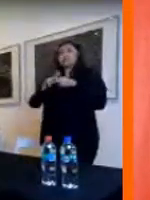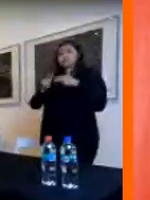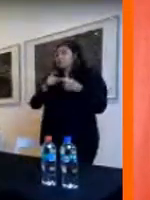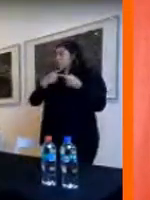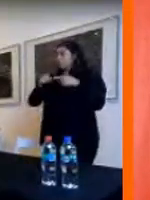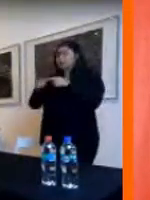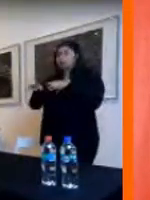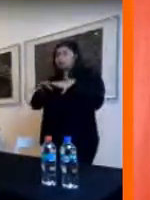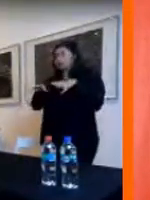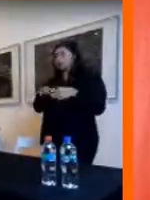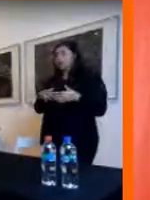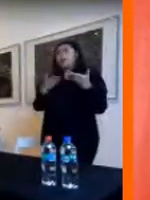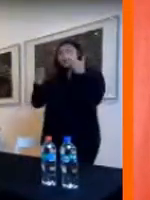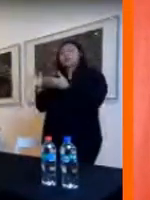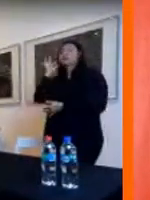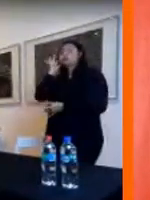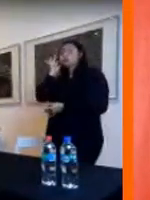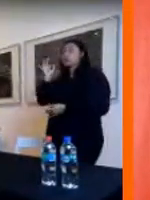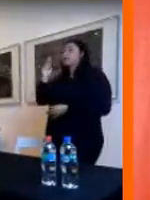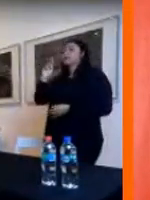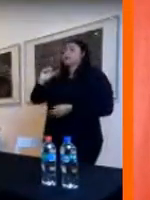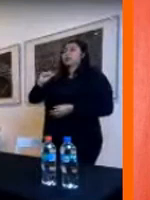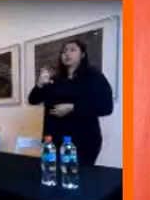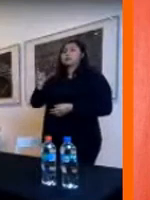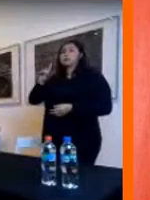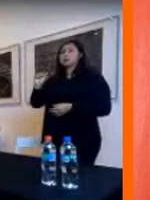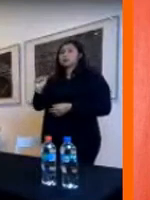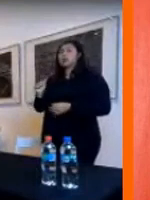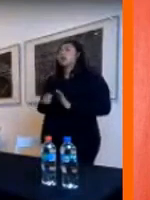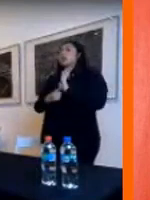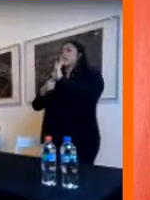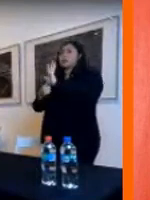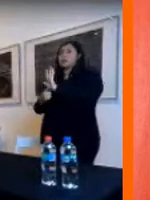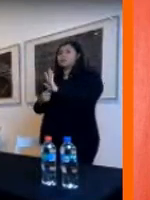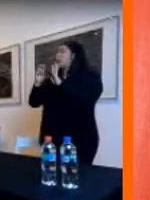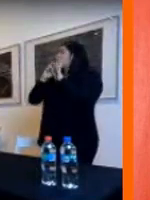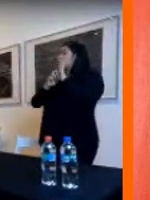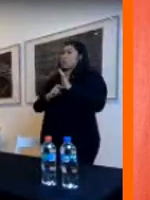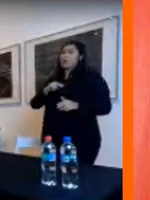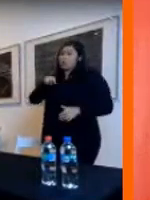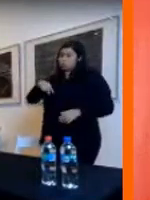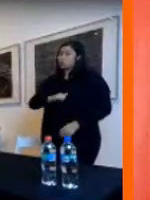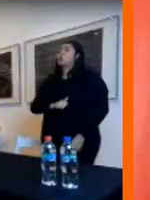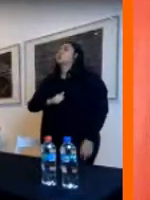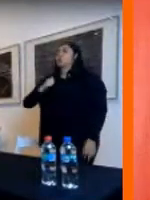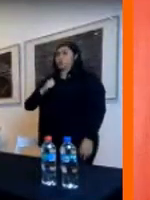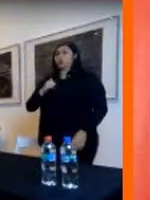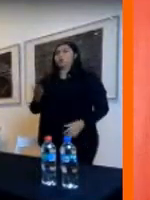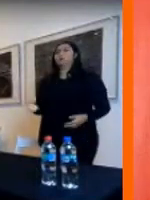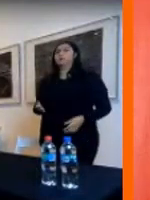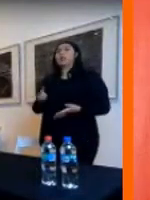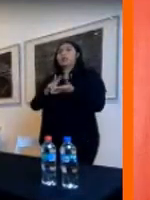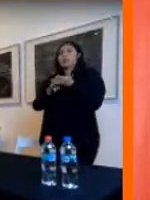Y, bueno, Francesca, que es la que va a presentar este programa, que es uno de los orgullos en el museo actualmente. Sí, la verdad es que es un programa